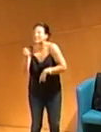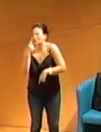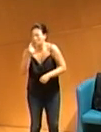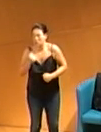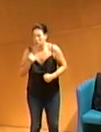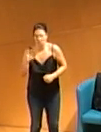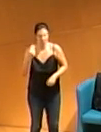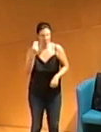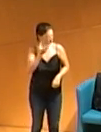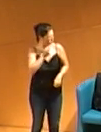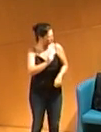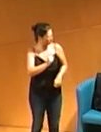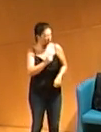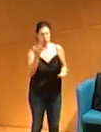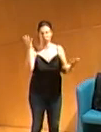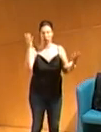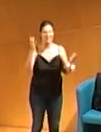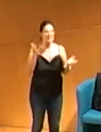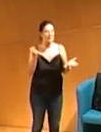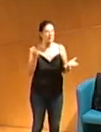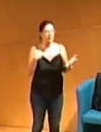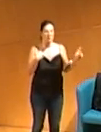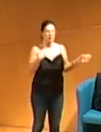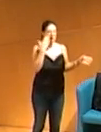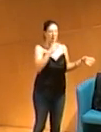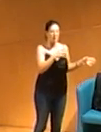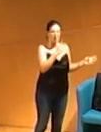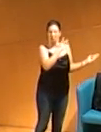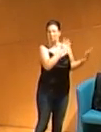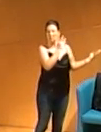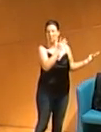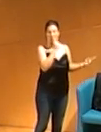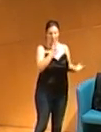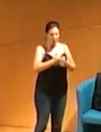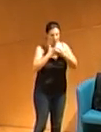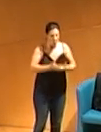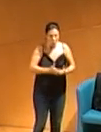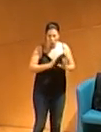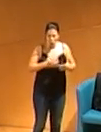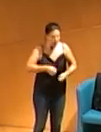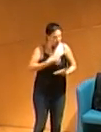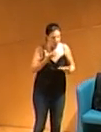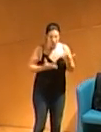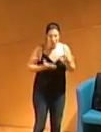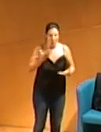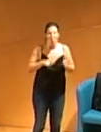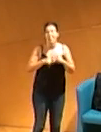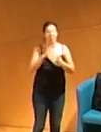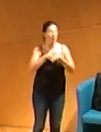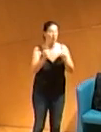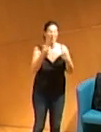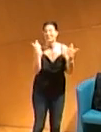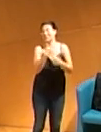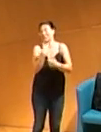ne comprendraient pas, mais que des fois c'est trop lourd et que... Alors, on peut en rire, hein, que des fois on a envie de les jeter